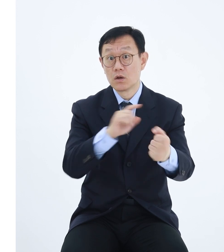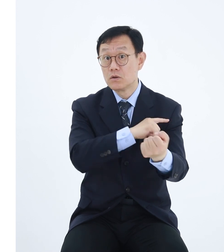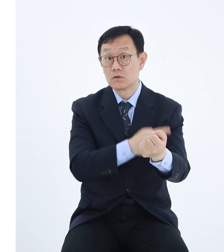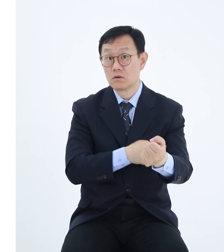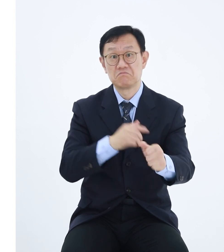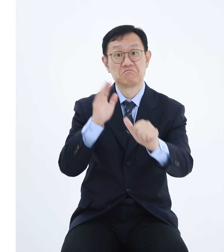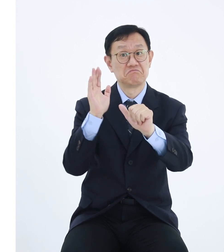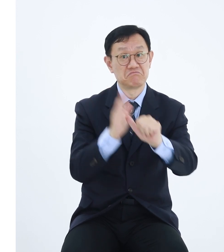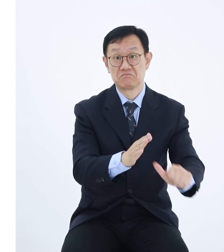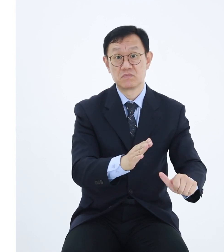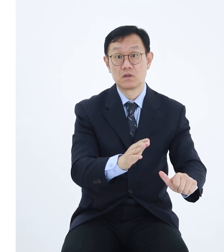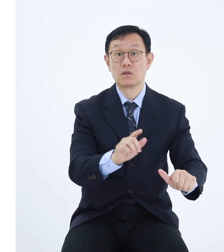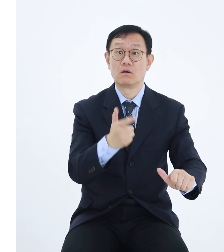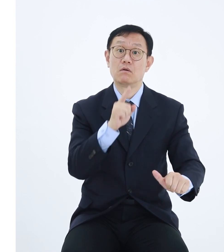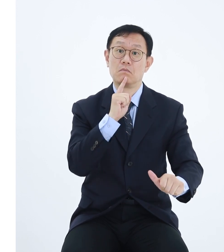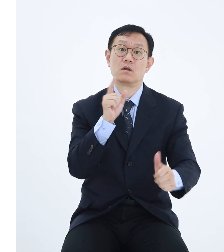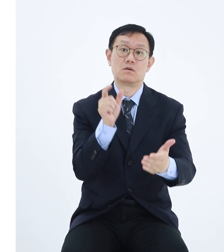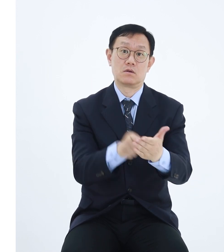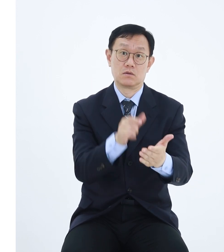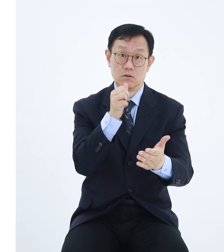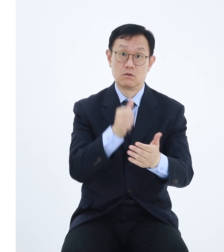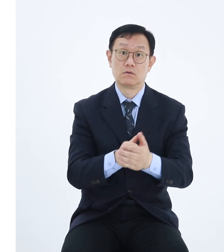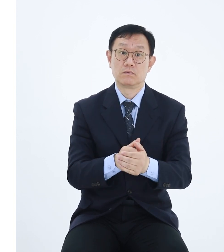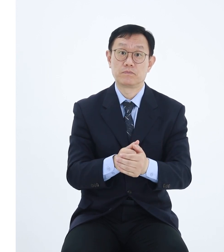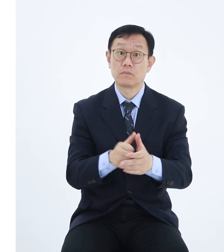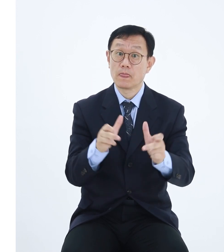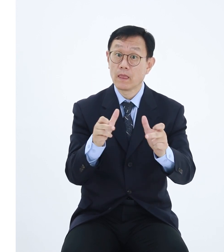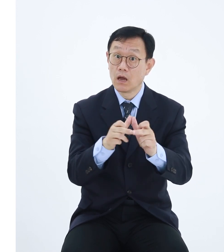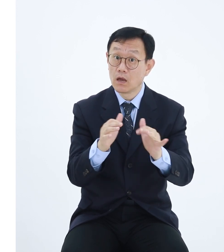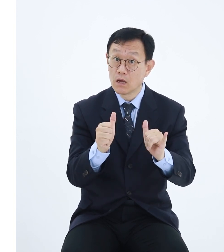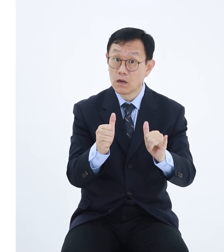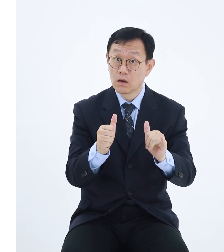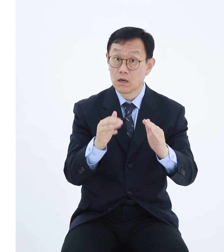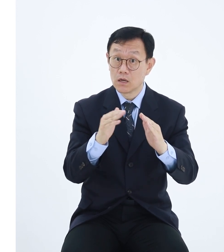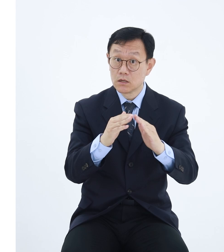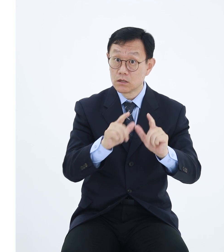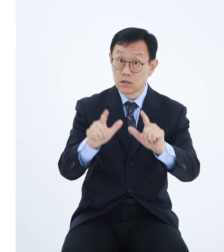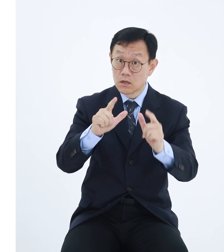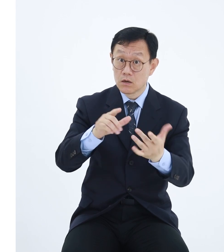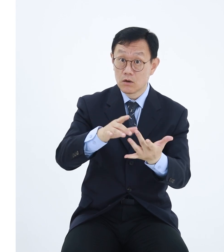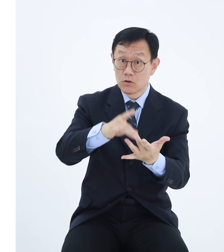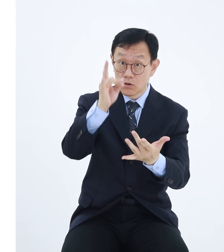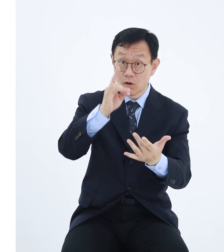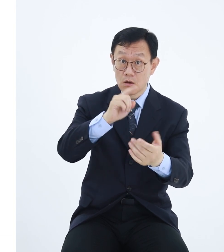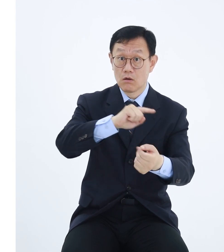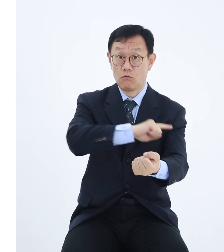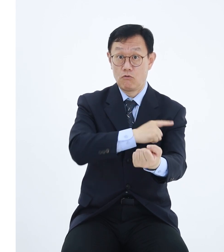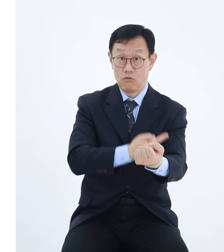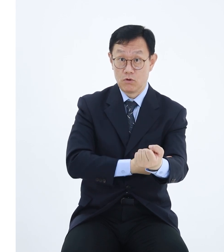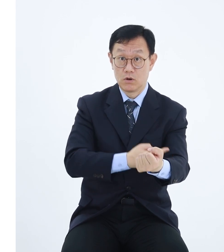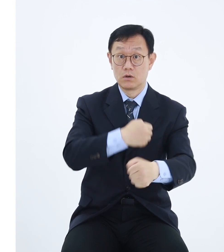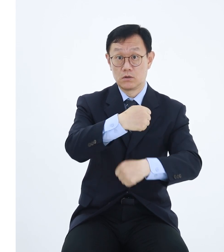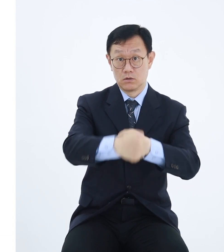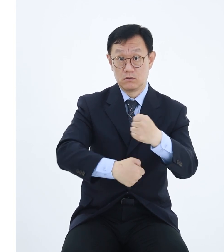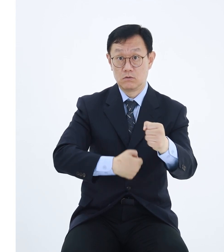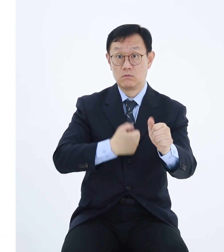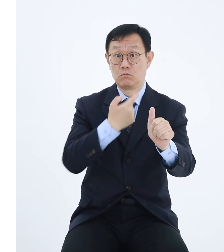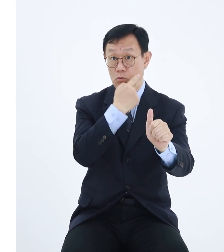있습니다이는 궁극적으로 장애인의 거주지 선택의 자유를 보장하기 위한 목적으로 만들어진 것이라 할 수 있습니다